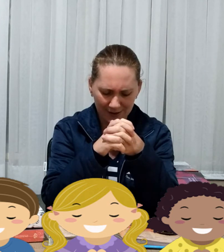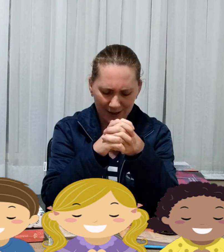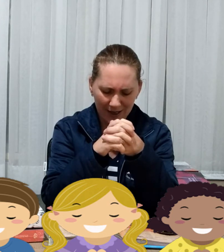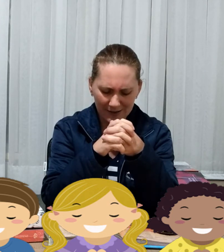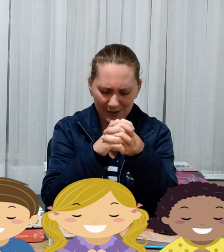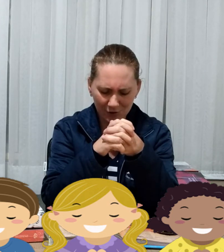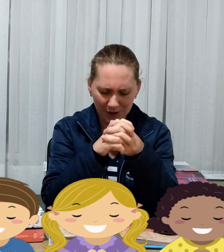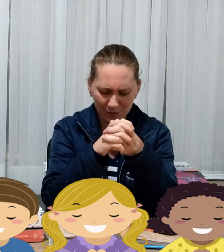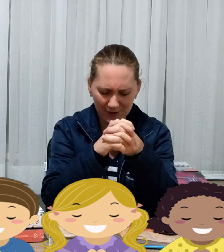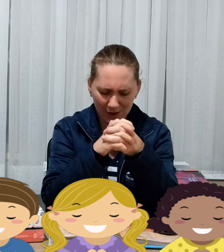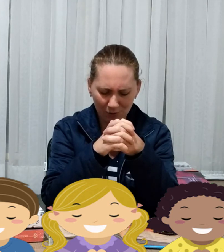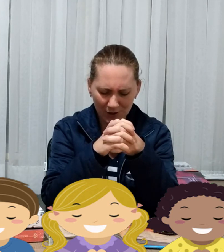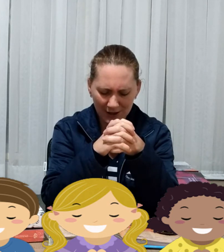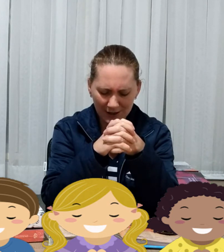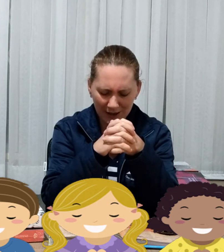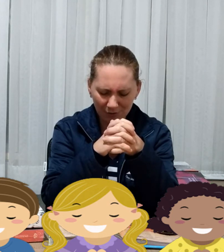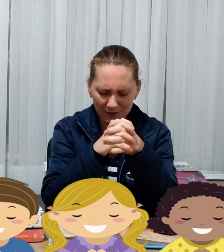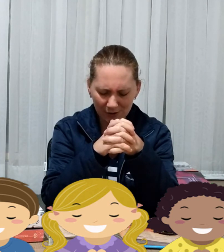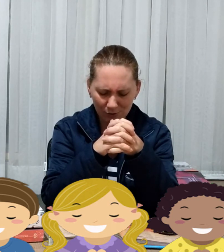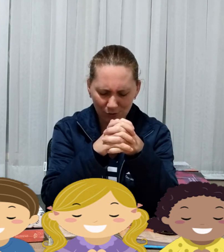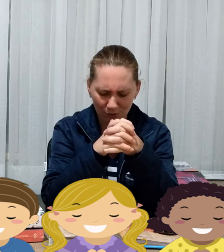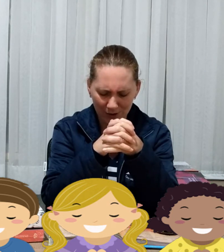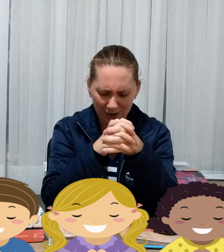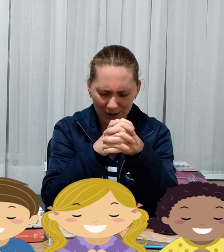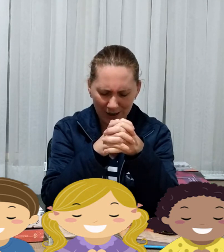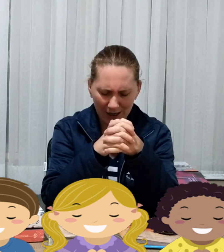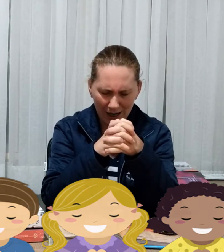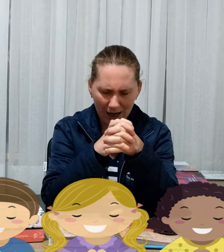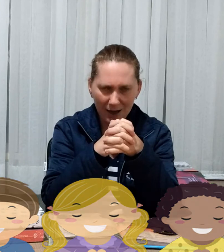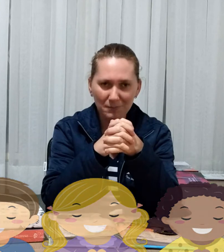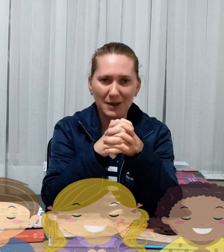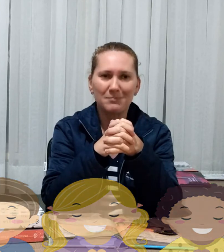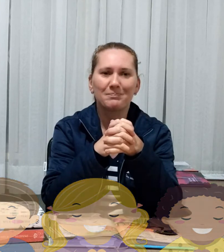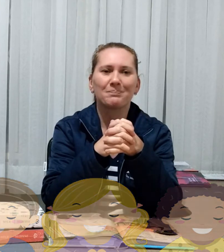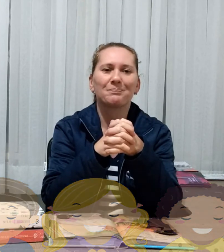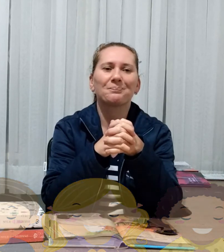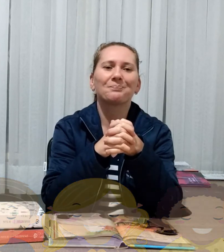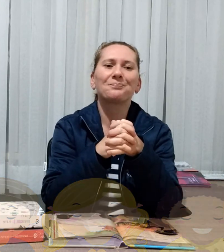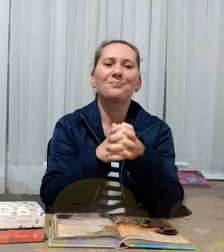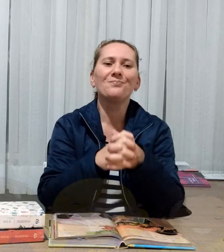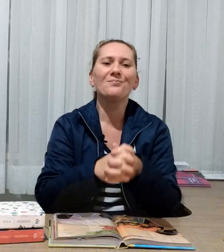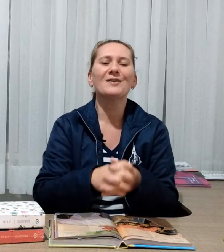felizes. Assim oramos, Senhor, em teu santo nome. Amém.